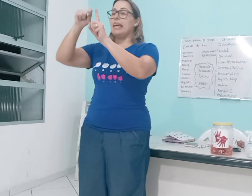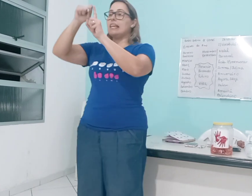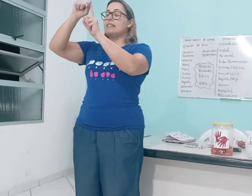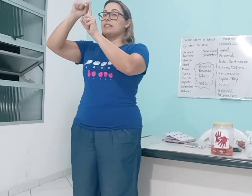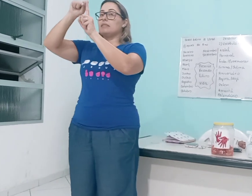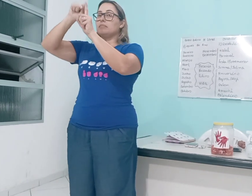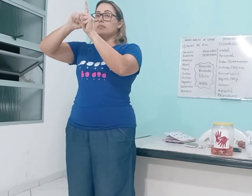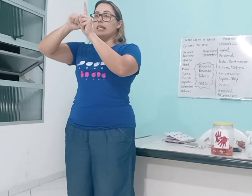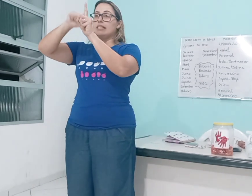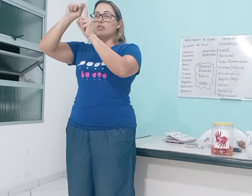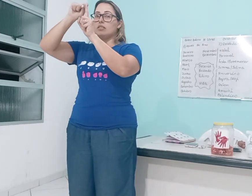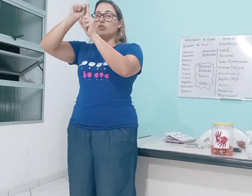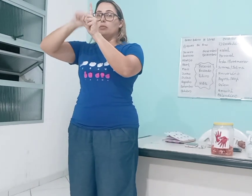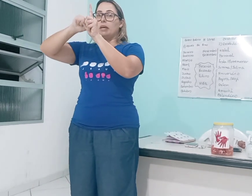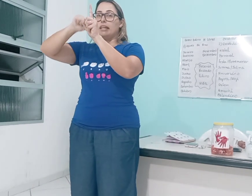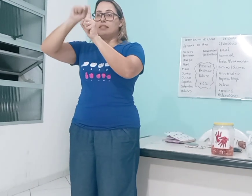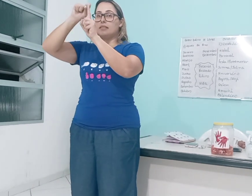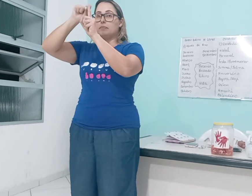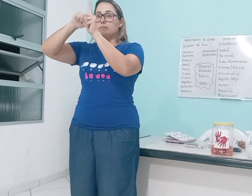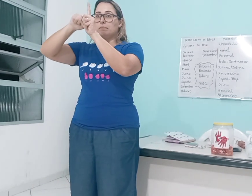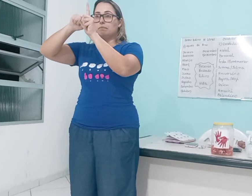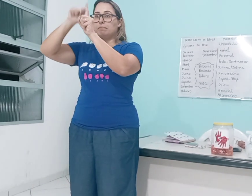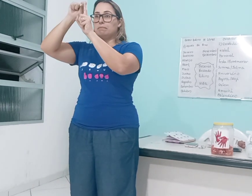Mês. Esse é o sinal de mês.